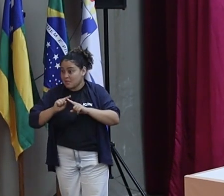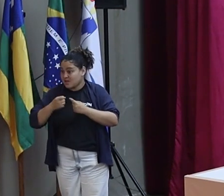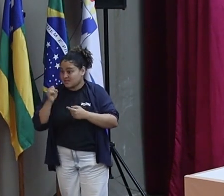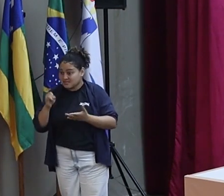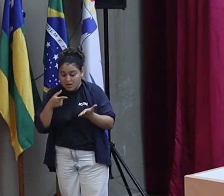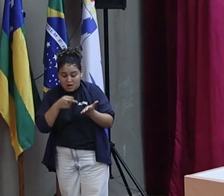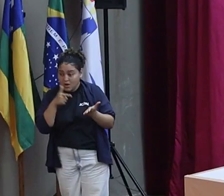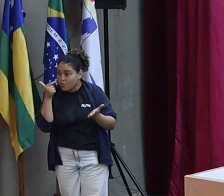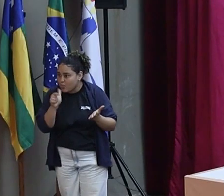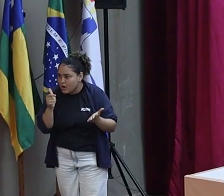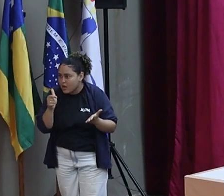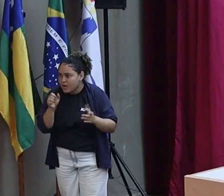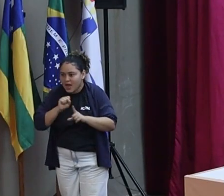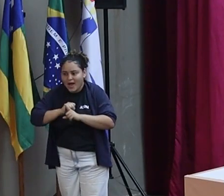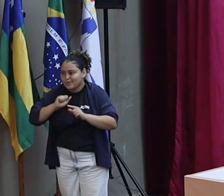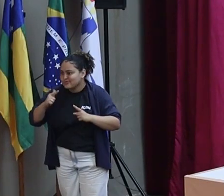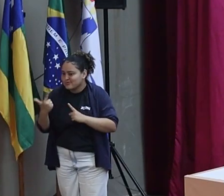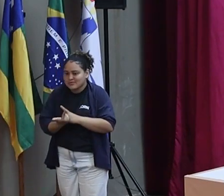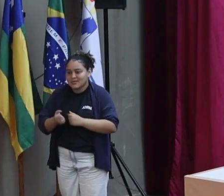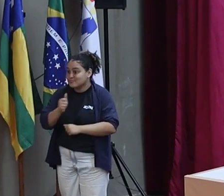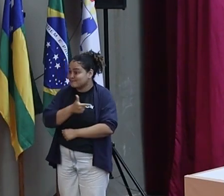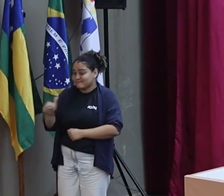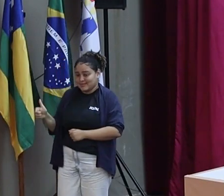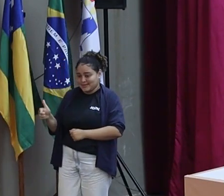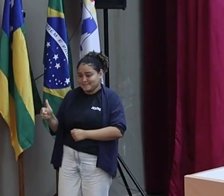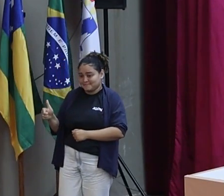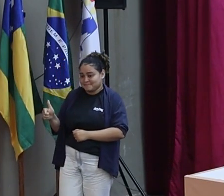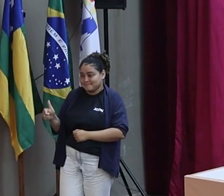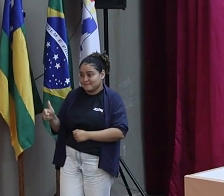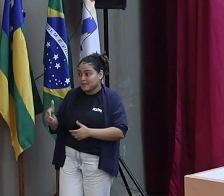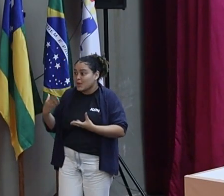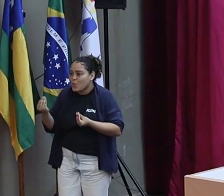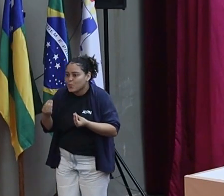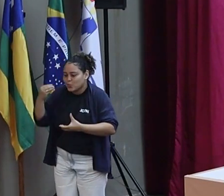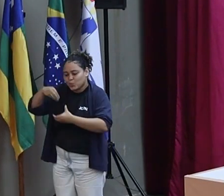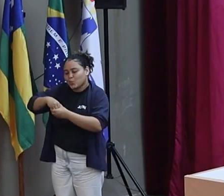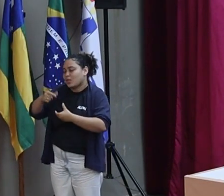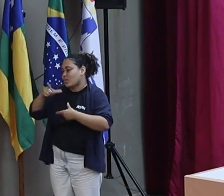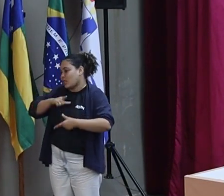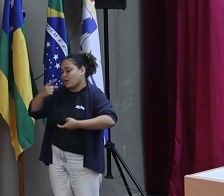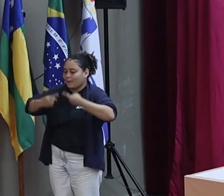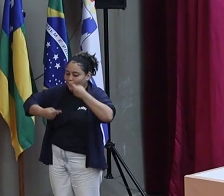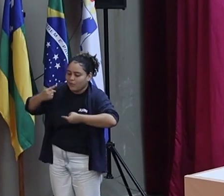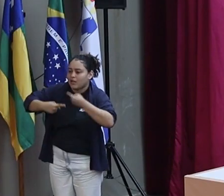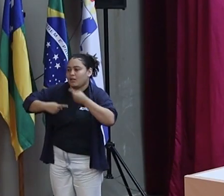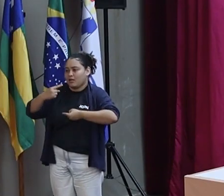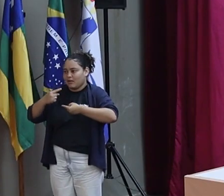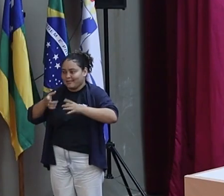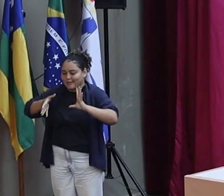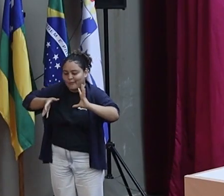construção de documentação, a associação não existe. E em nada do que envolve a atuação política, de vinculação a